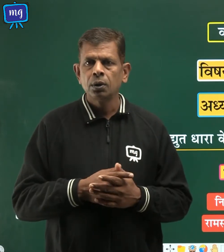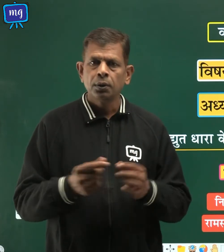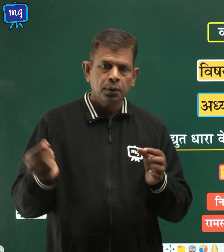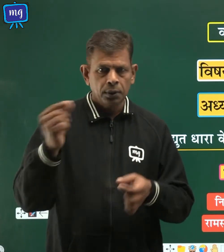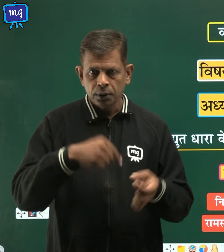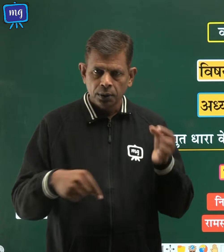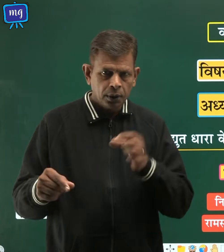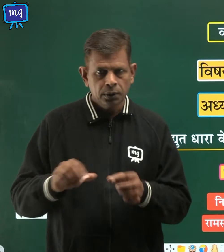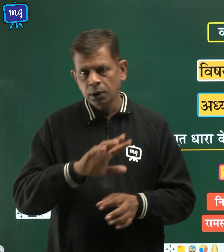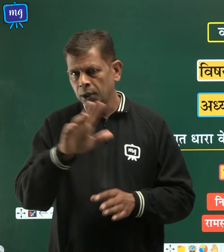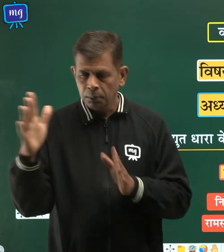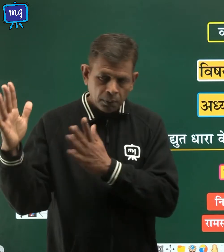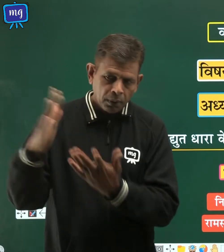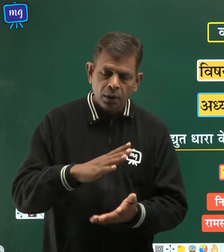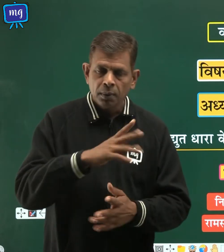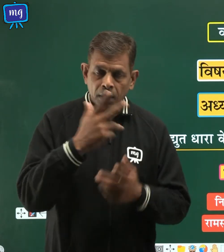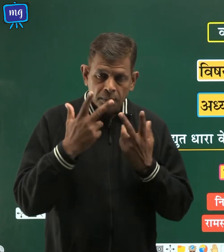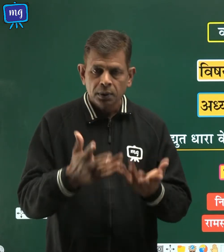रासायनिक प्रभाव के विषय में जाना।